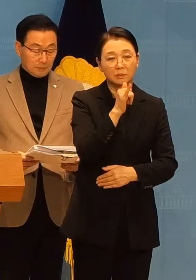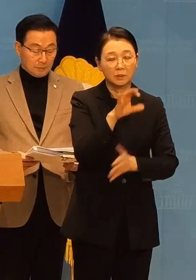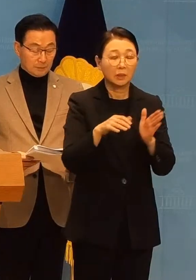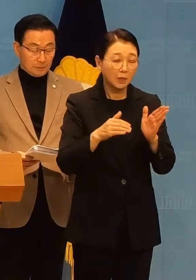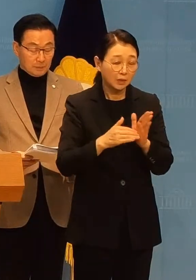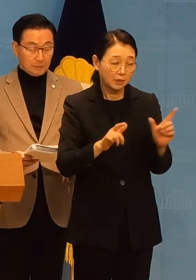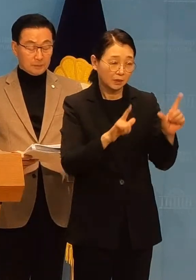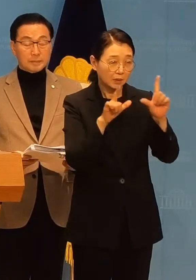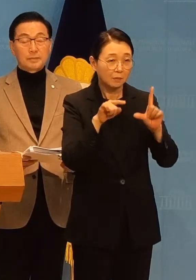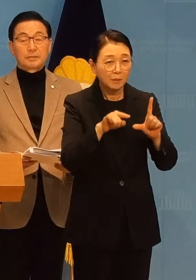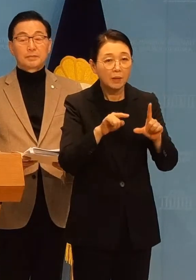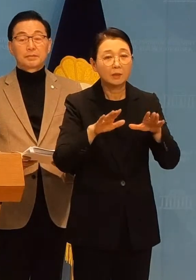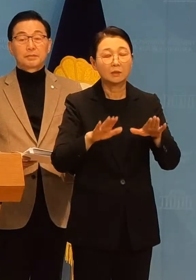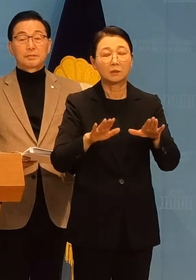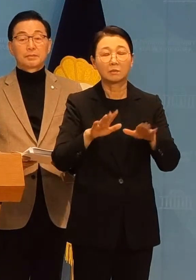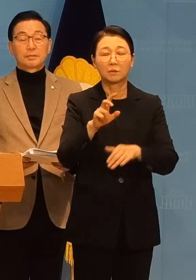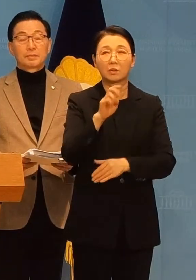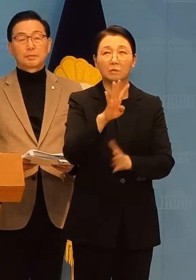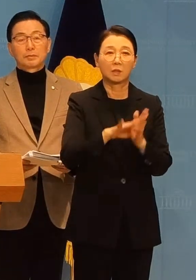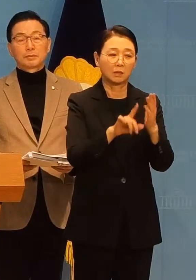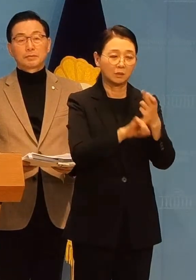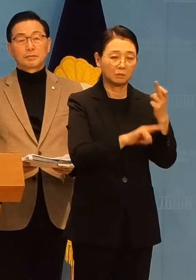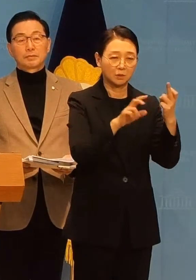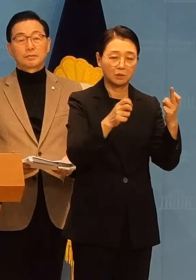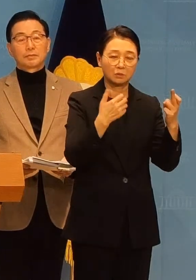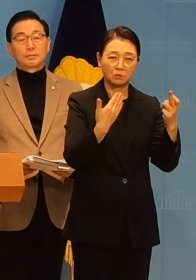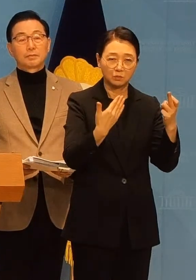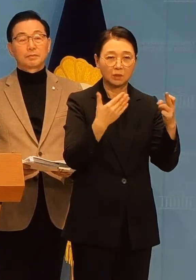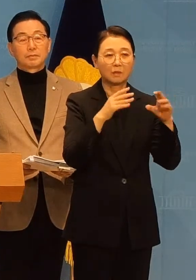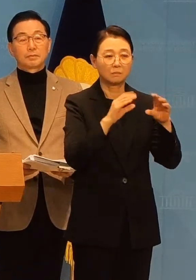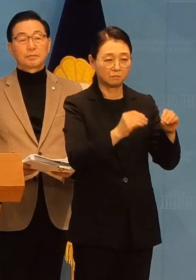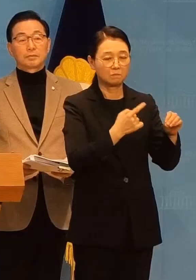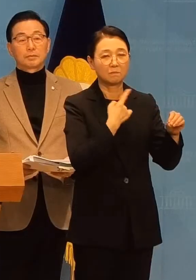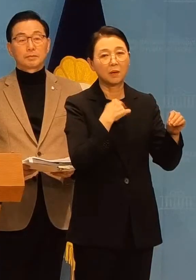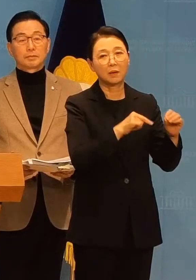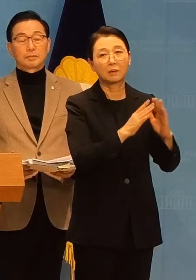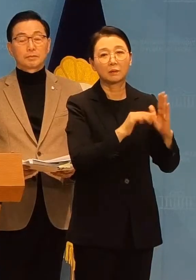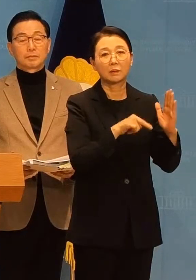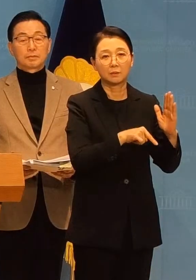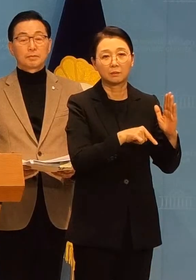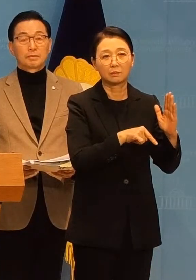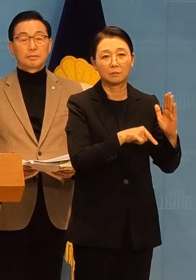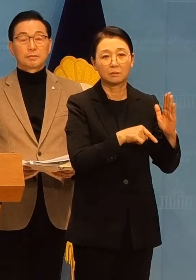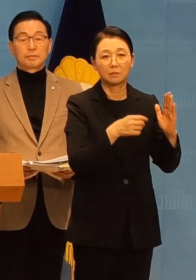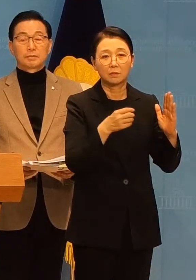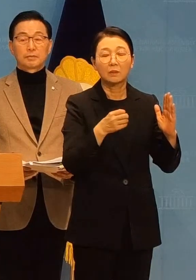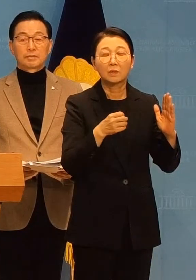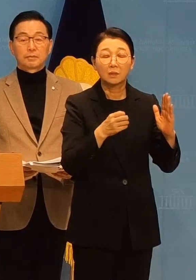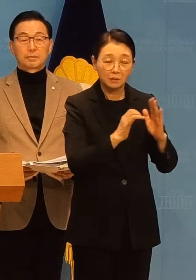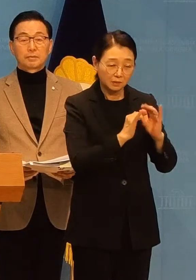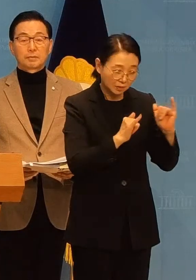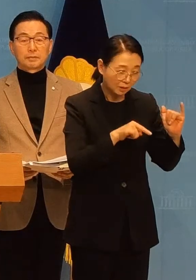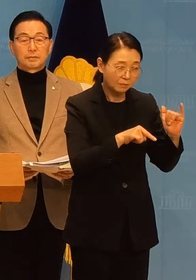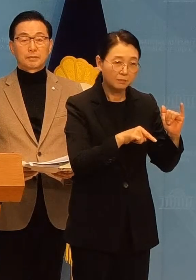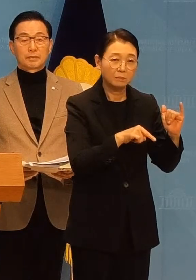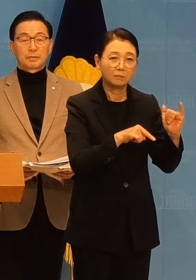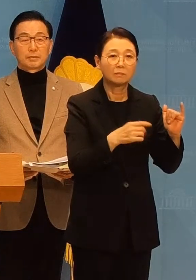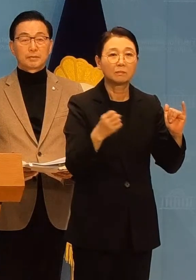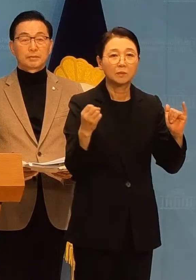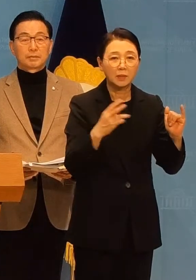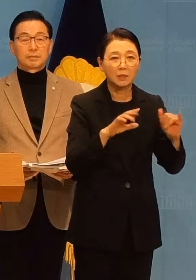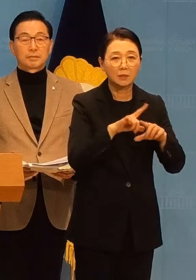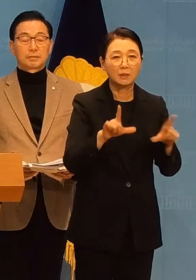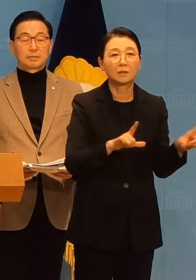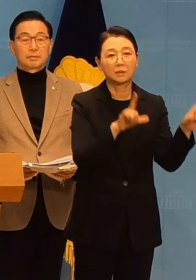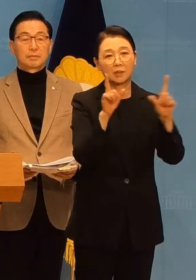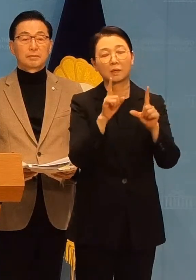시계가 2024년 12월 29일에 멈춰버린 또 한 분들의 국민들이 다시 일상에 돌아갈